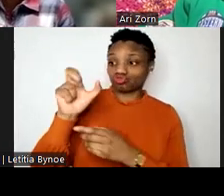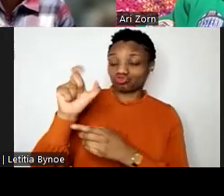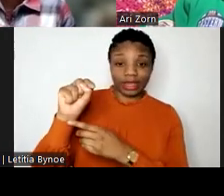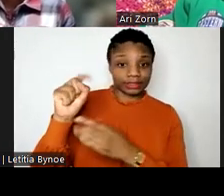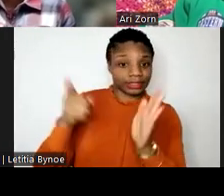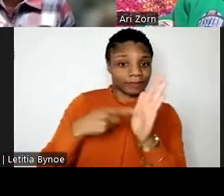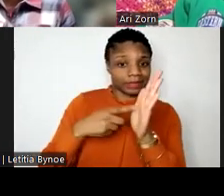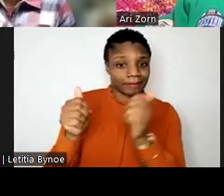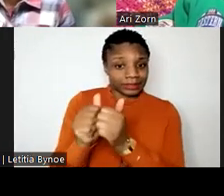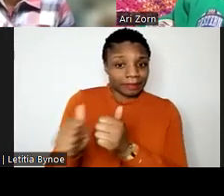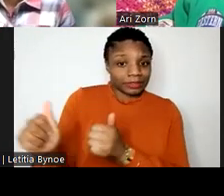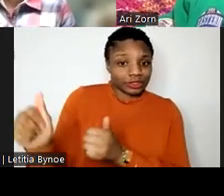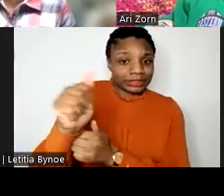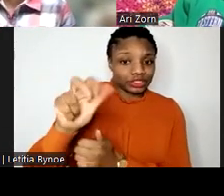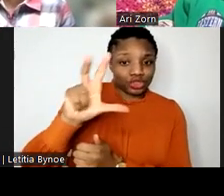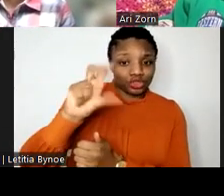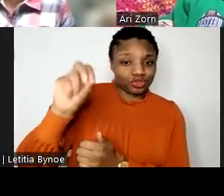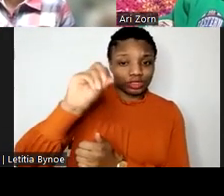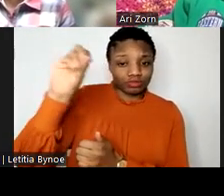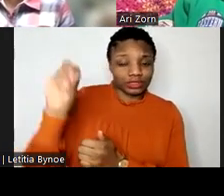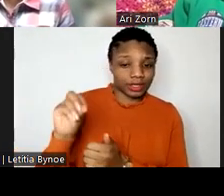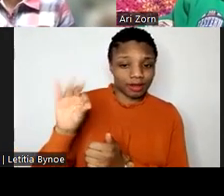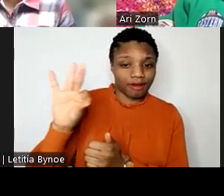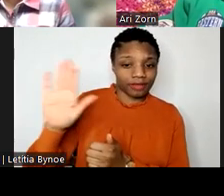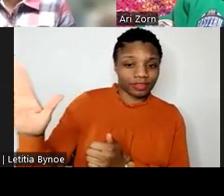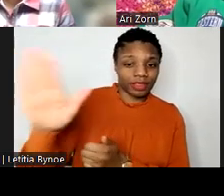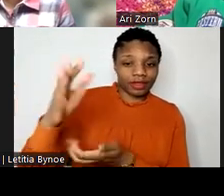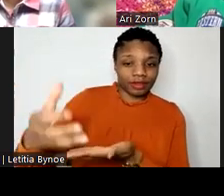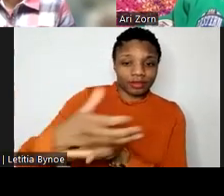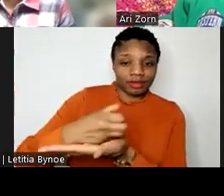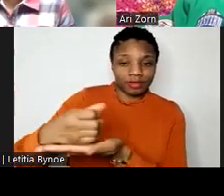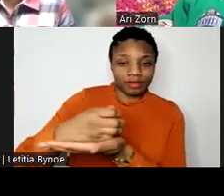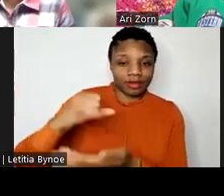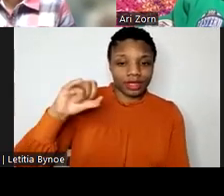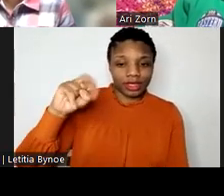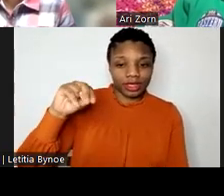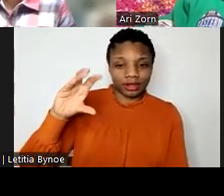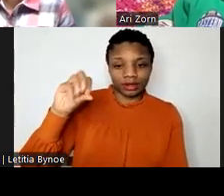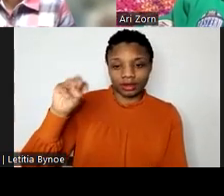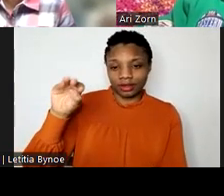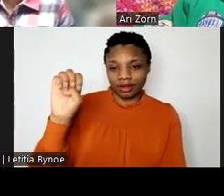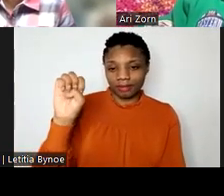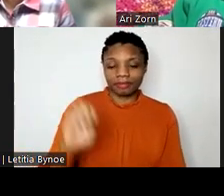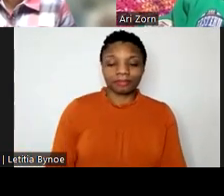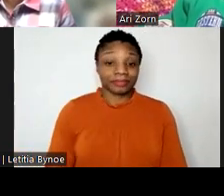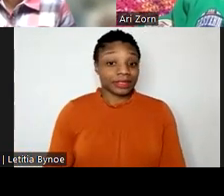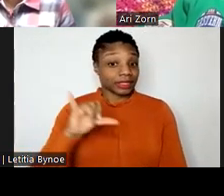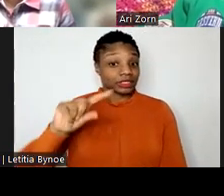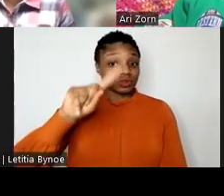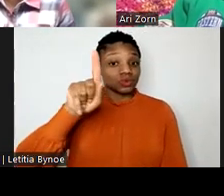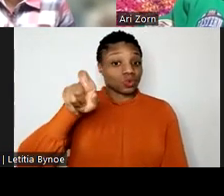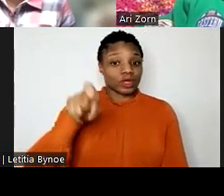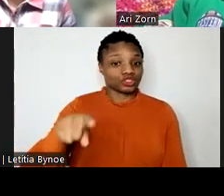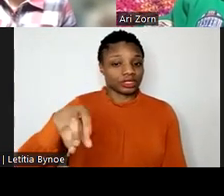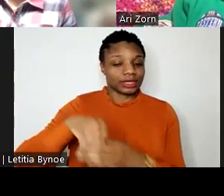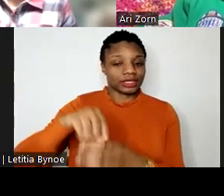que estén a bajo costo o que o no se borró la Okay Ya volví